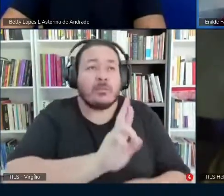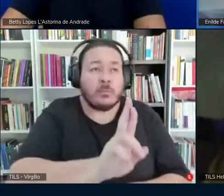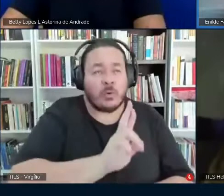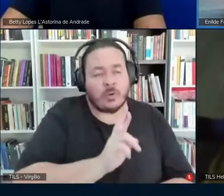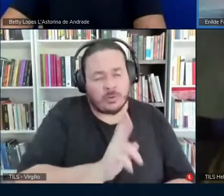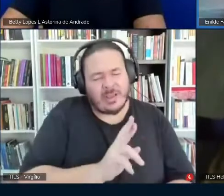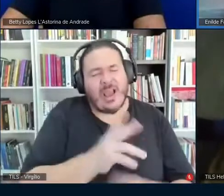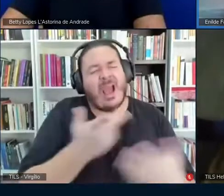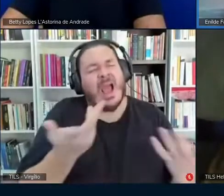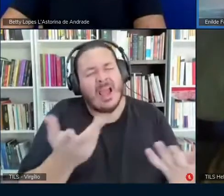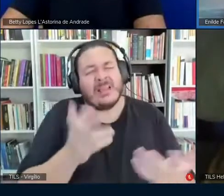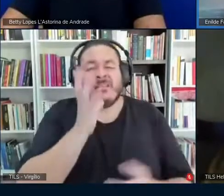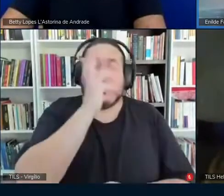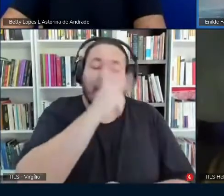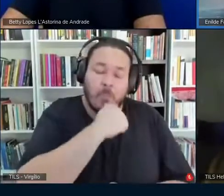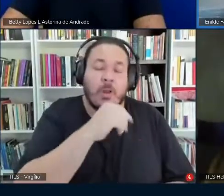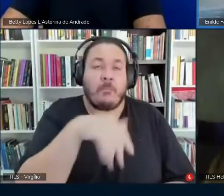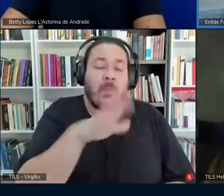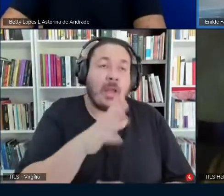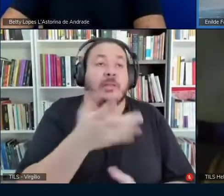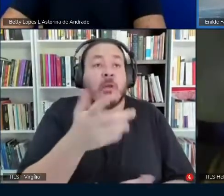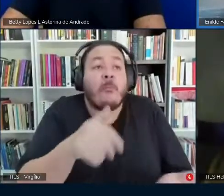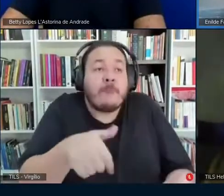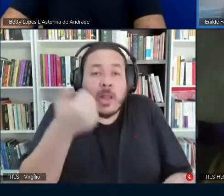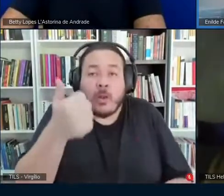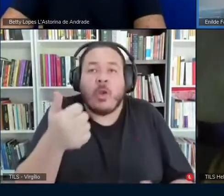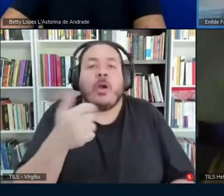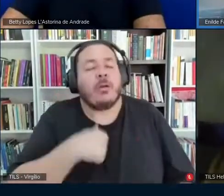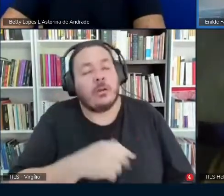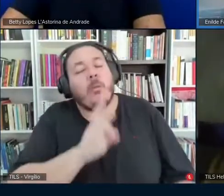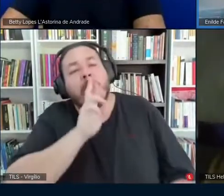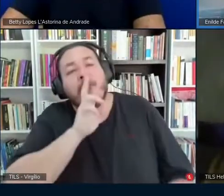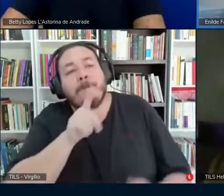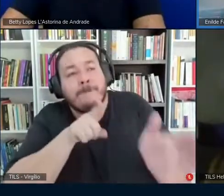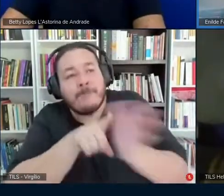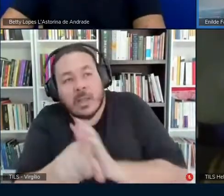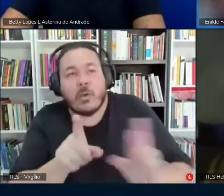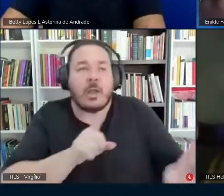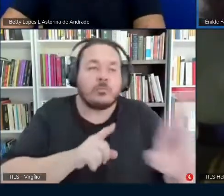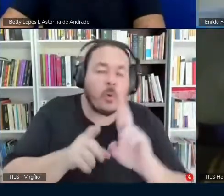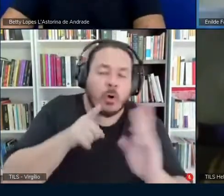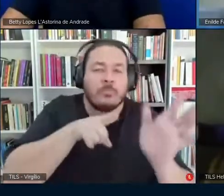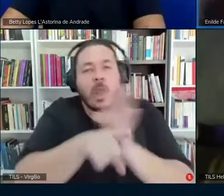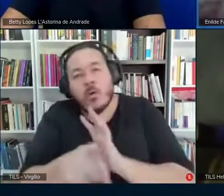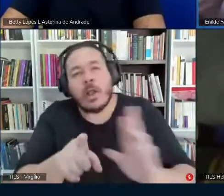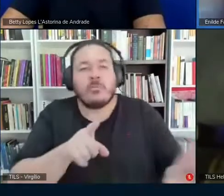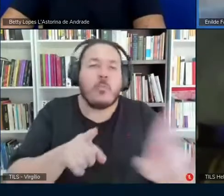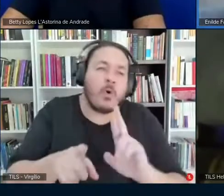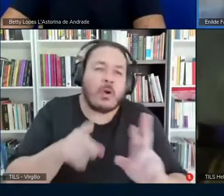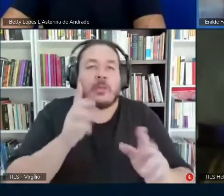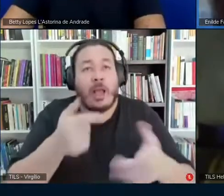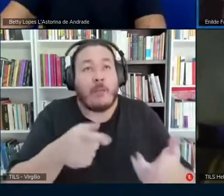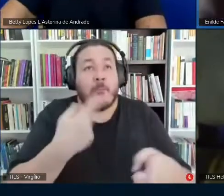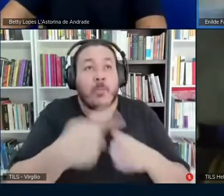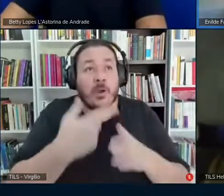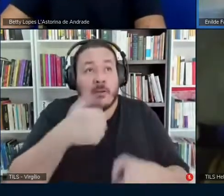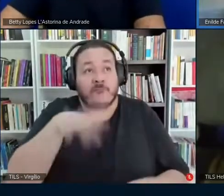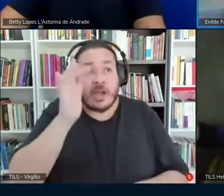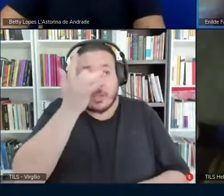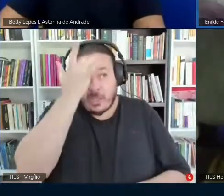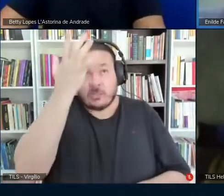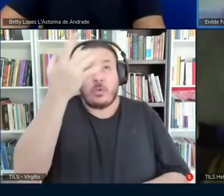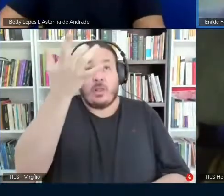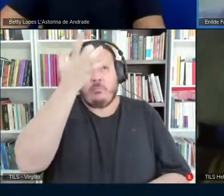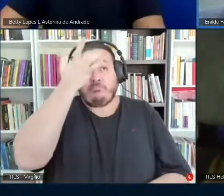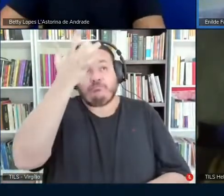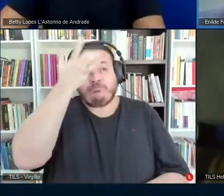porque aí já fica mais. A pessoa se lembra, o candidato aí, o PQD, se lembra que